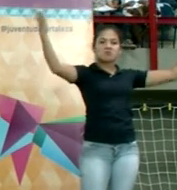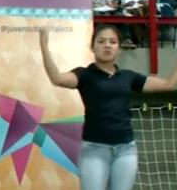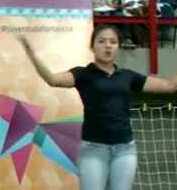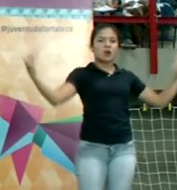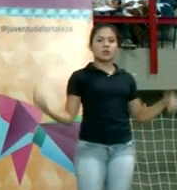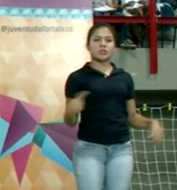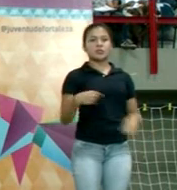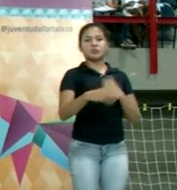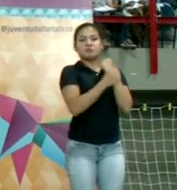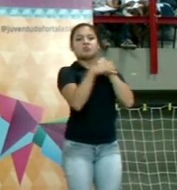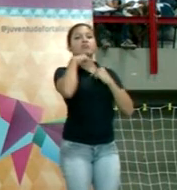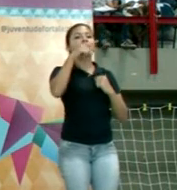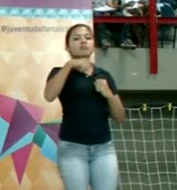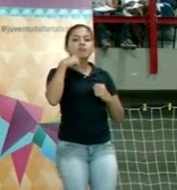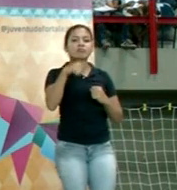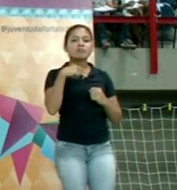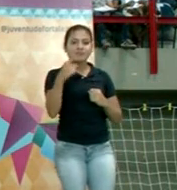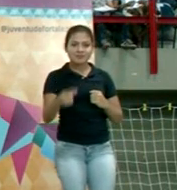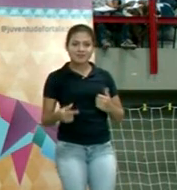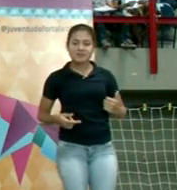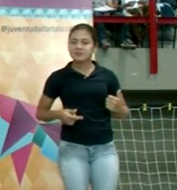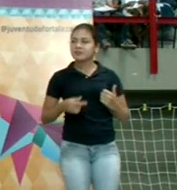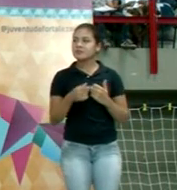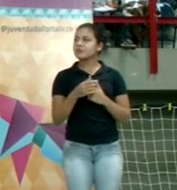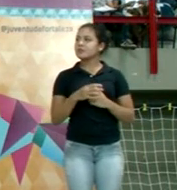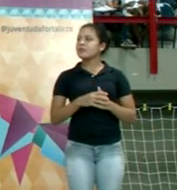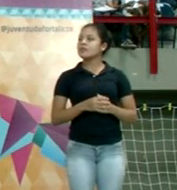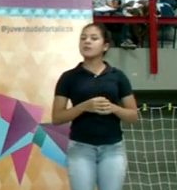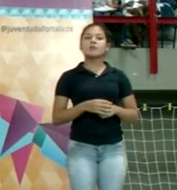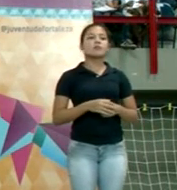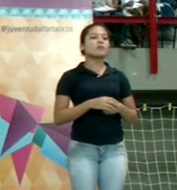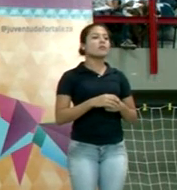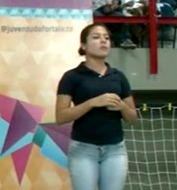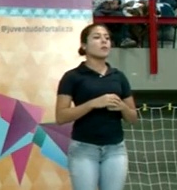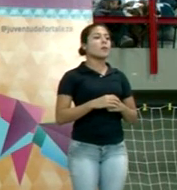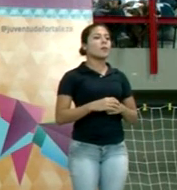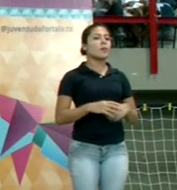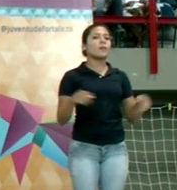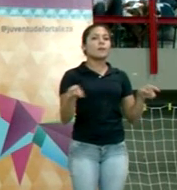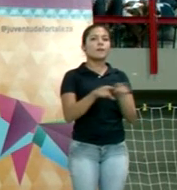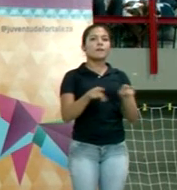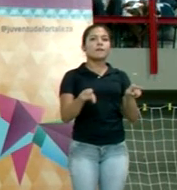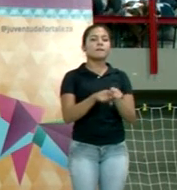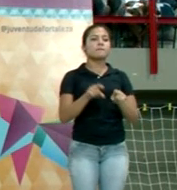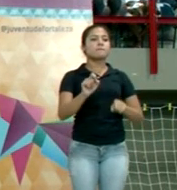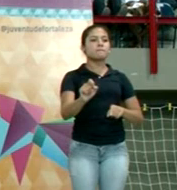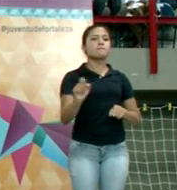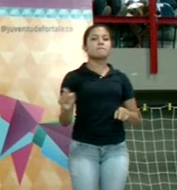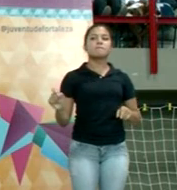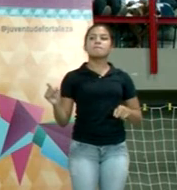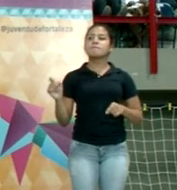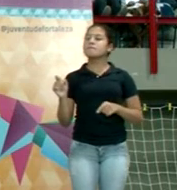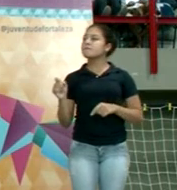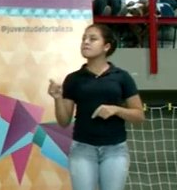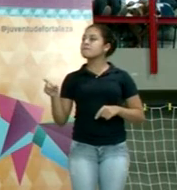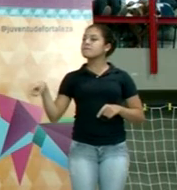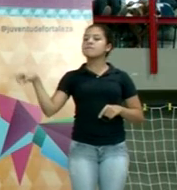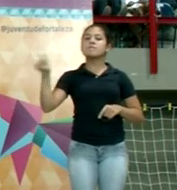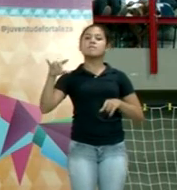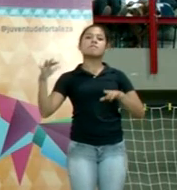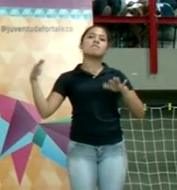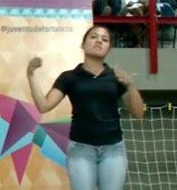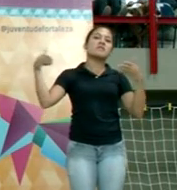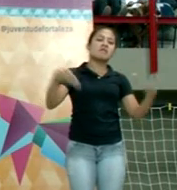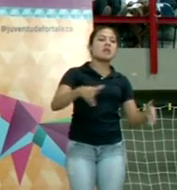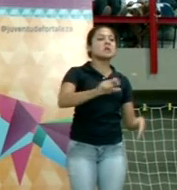olha, aqui você pode vir para se divertir, era uma dessas atrações aí de entretenimento. E aí dizia, você vem aqui para se